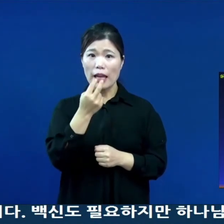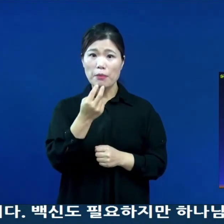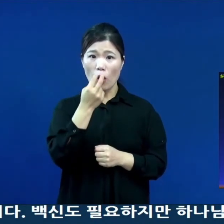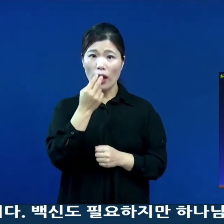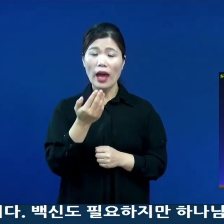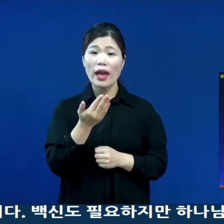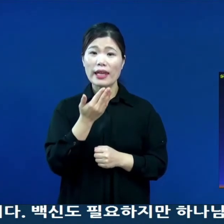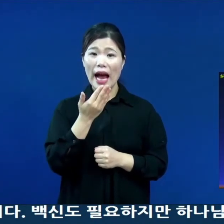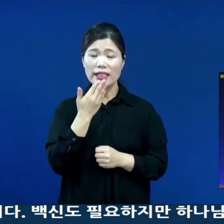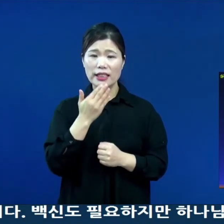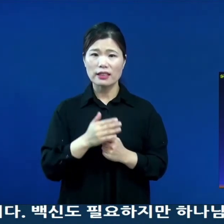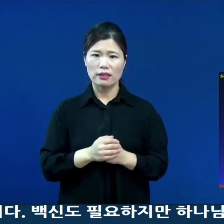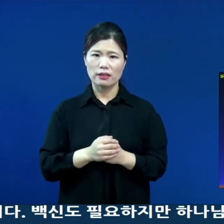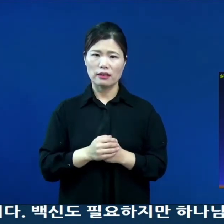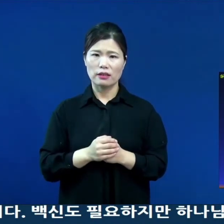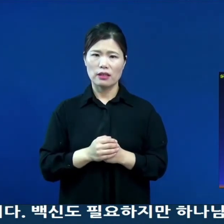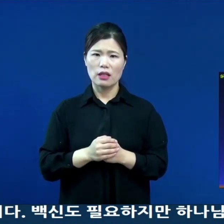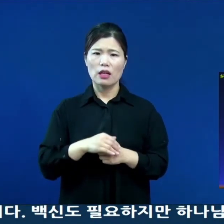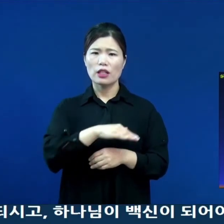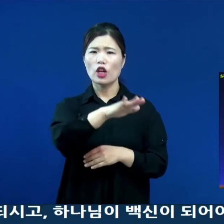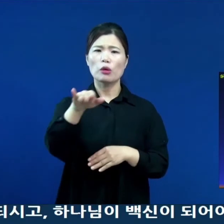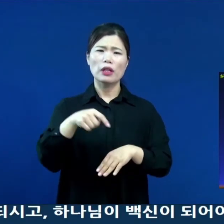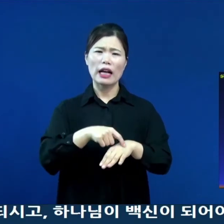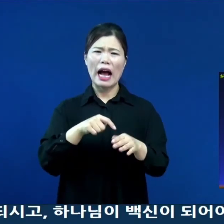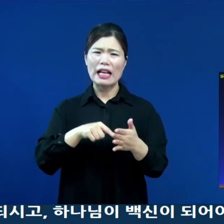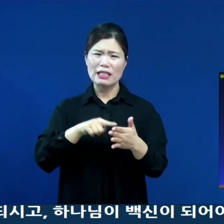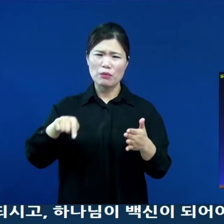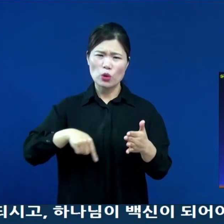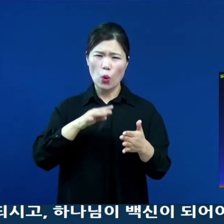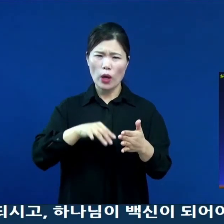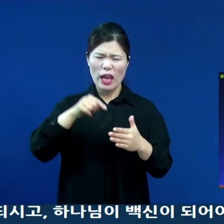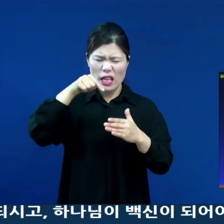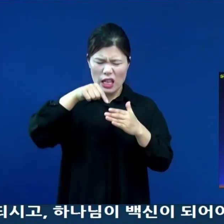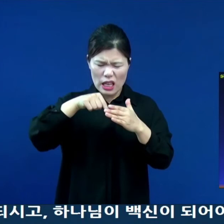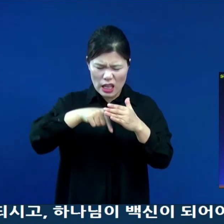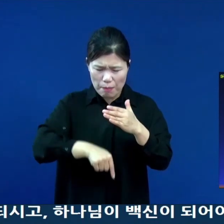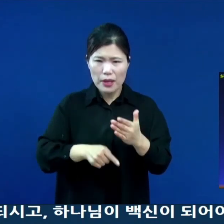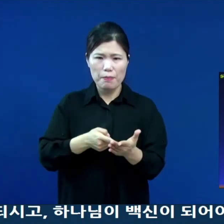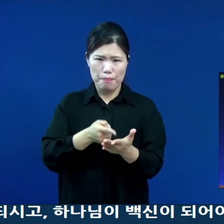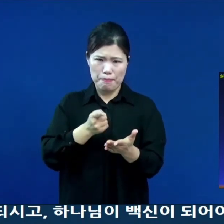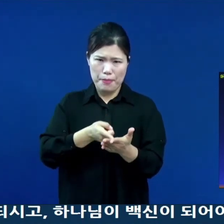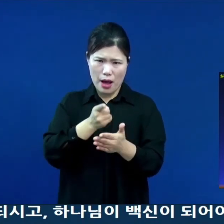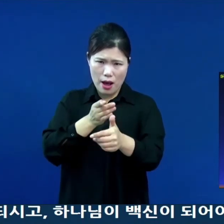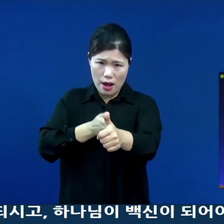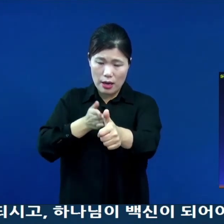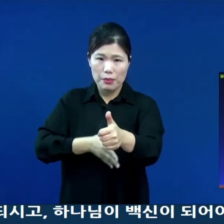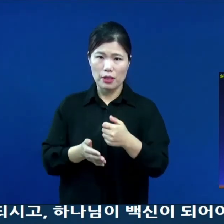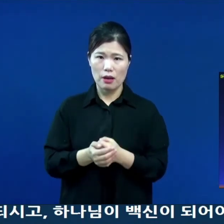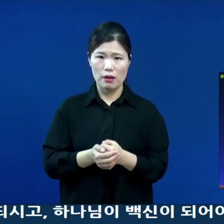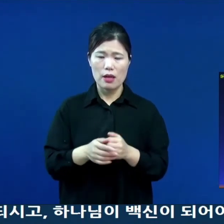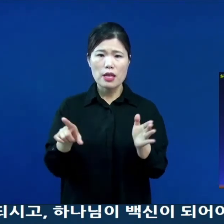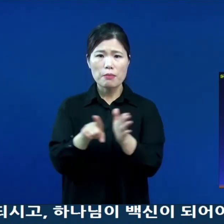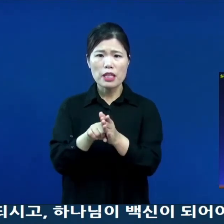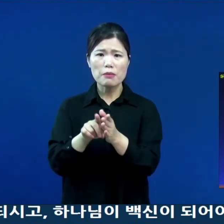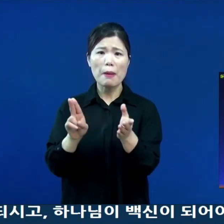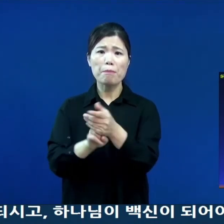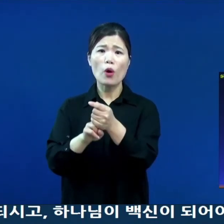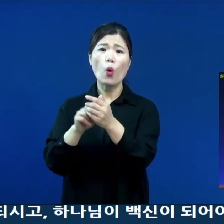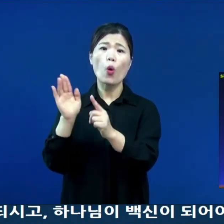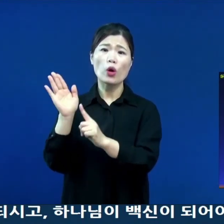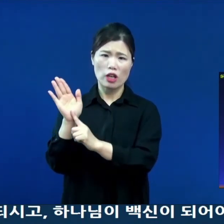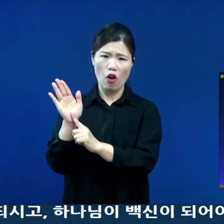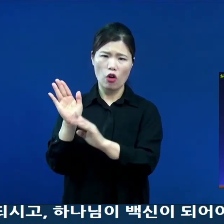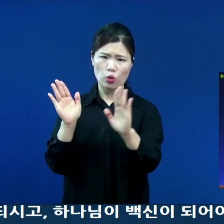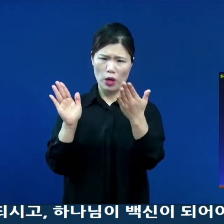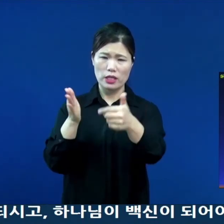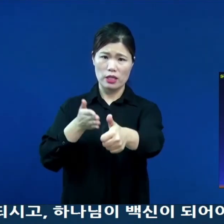양식 우리 오늘 가슴속에 깊이 박혔으면 좋겠습니다. 이것이 우리의 믿음의 표적이 되었으면 좋겠습니다. 그러기